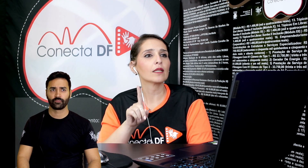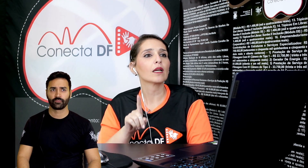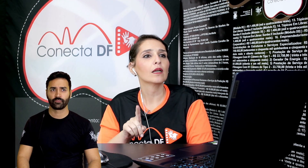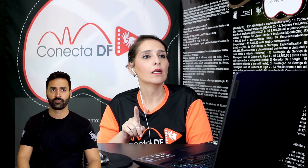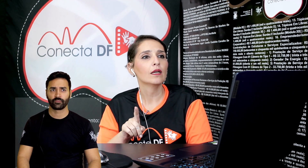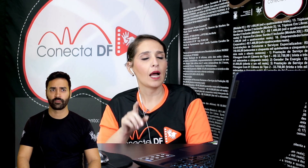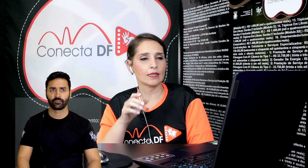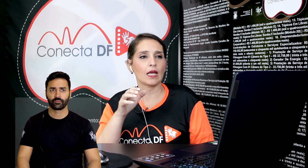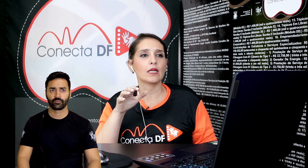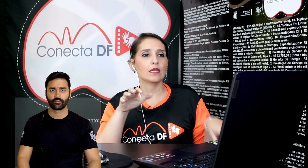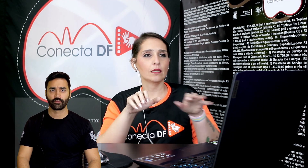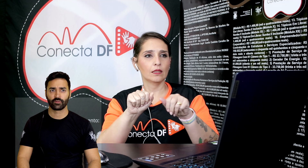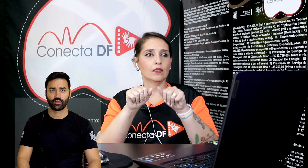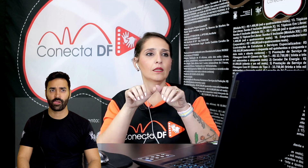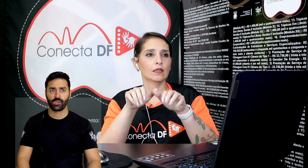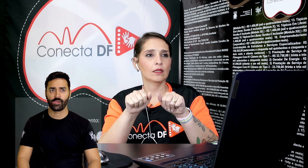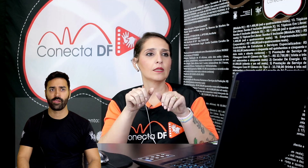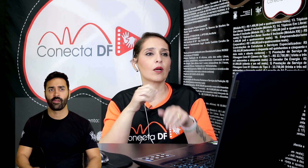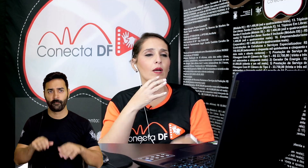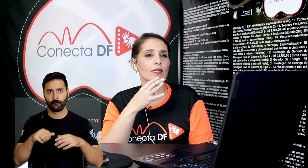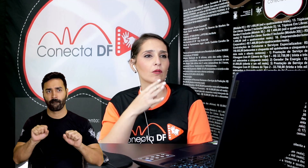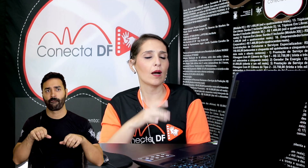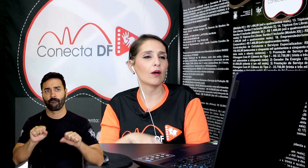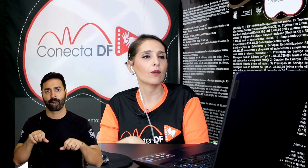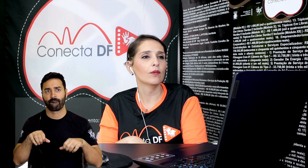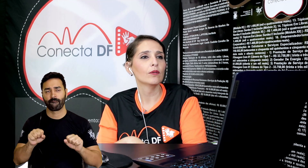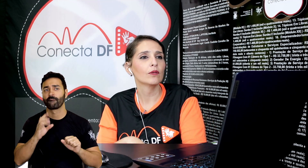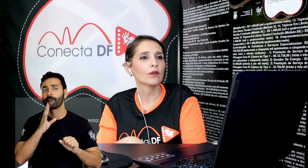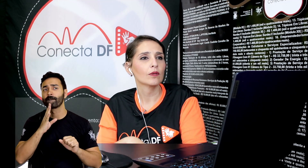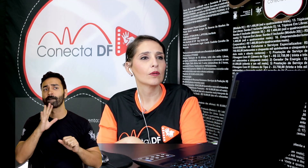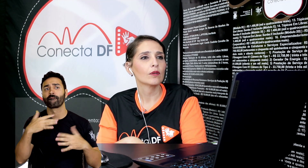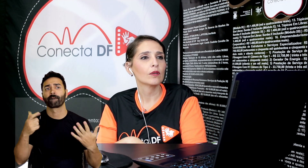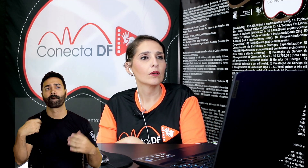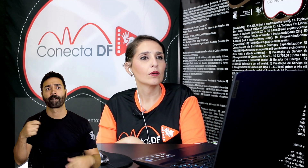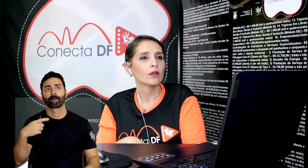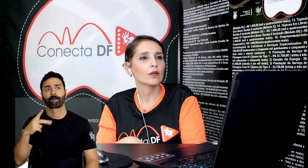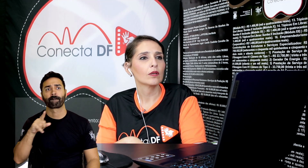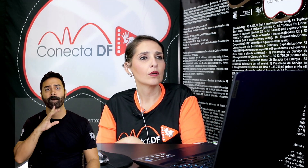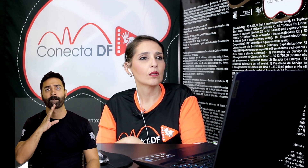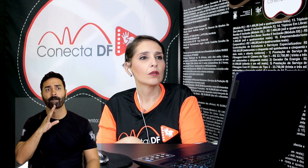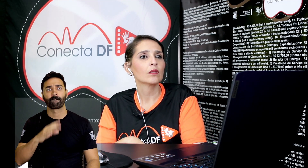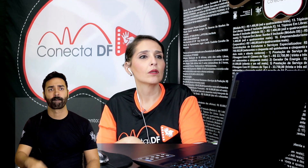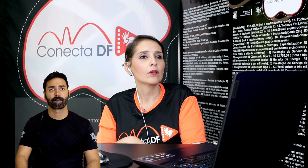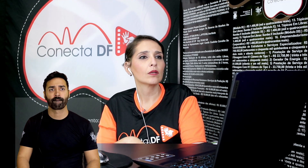Microfone. Ah, tá. Açaí. Você conhece qual?